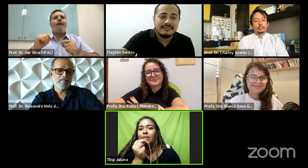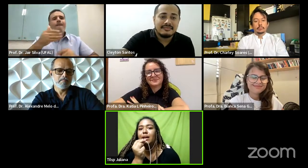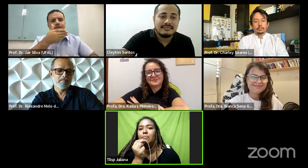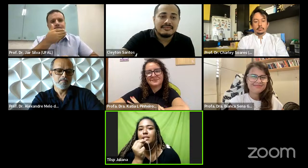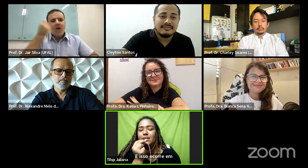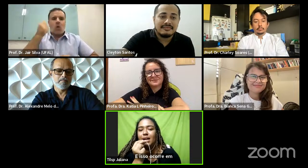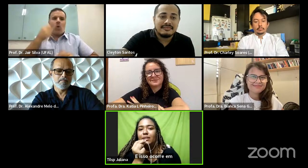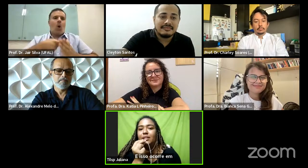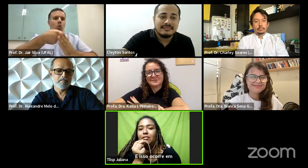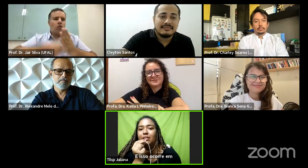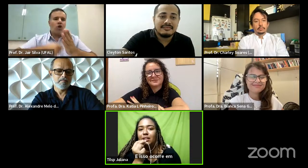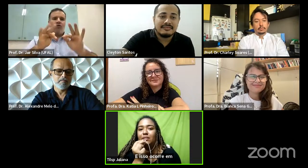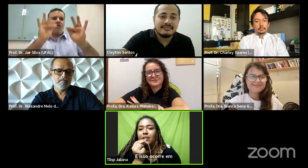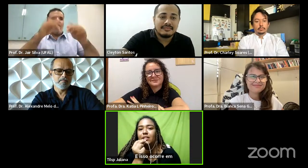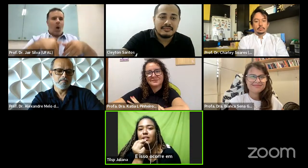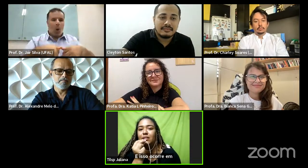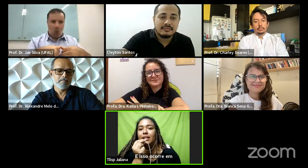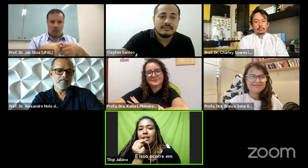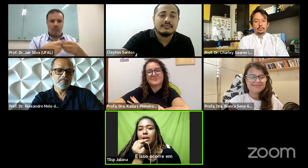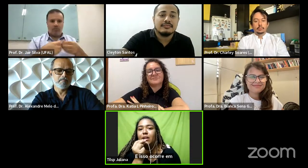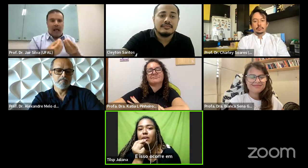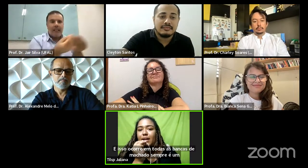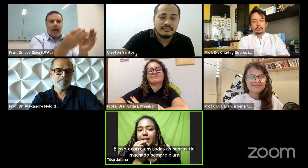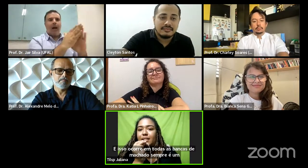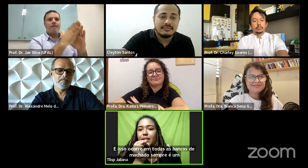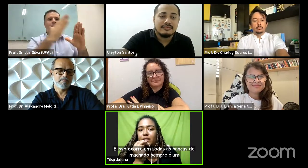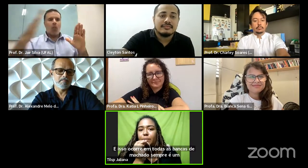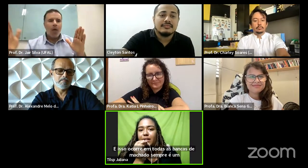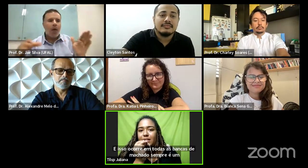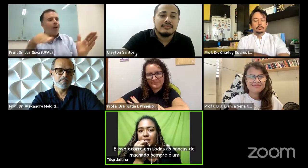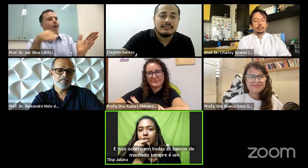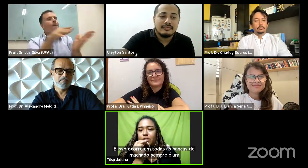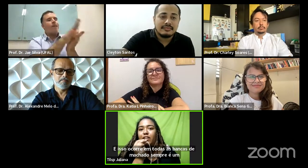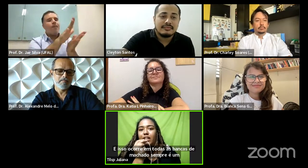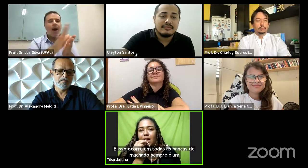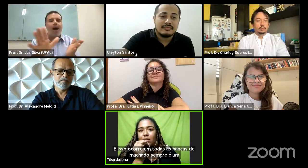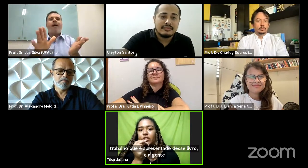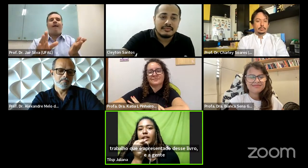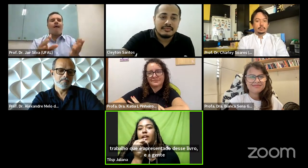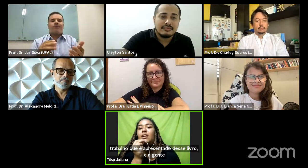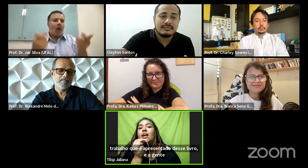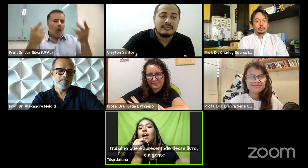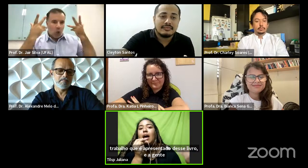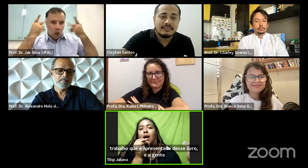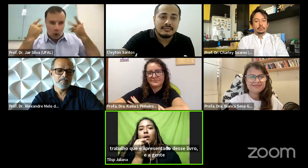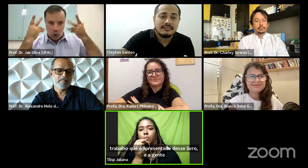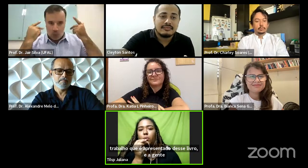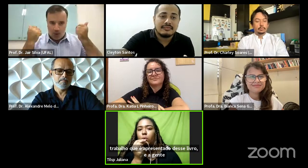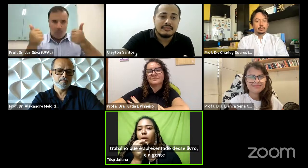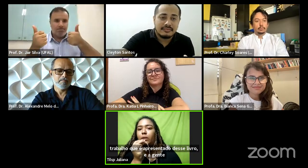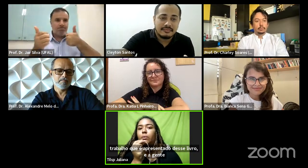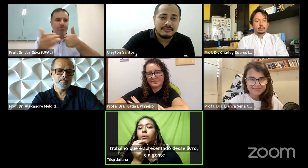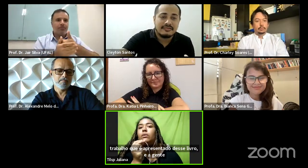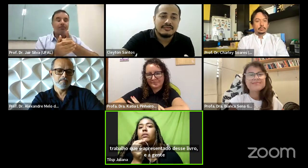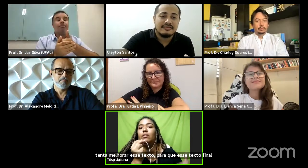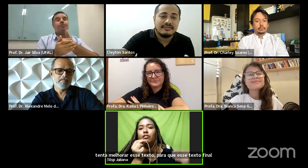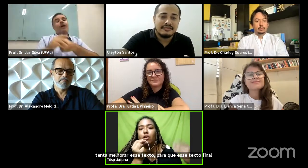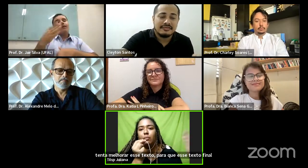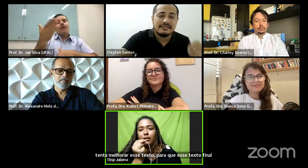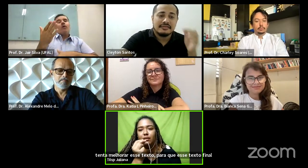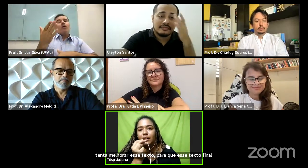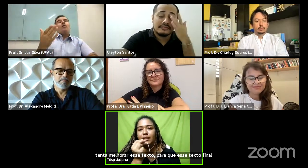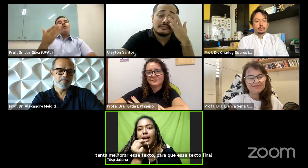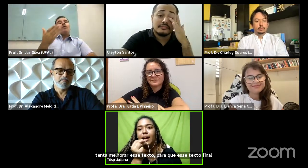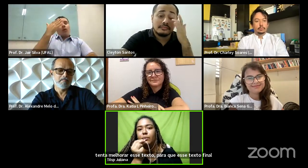é um trabalho que é apresentado, definido, e a gente tenta melhorar esse texto, para que esse texto final chegue ao público de